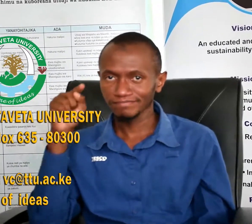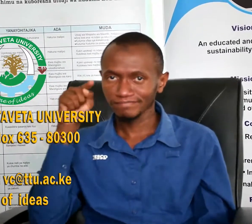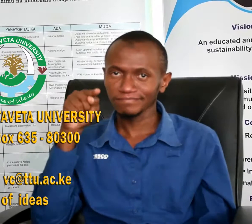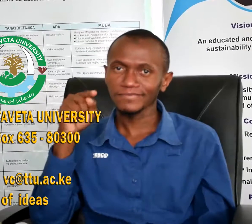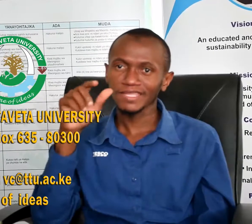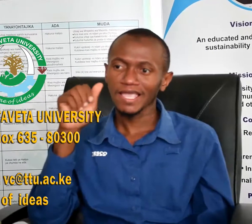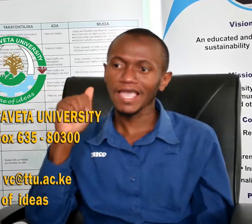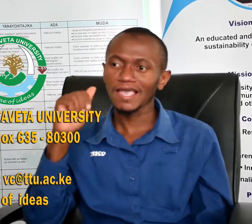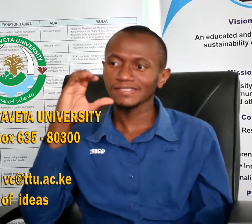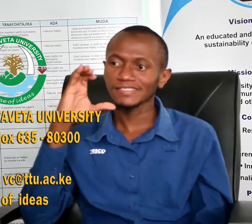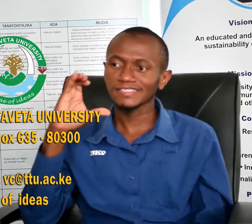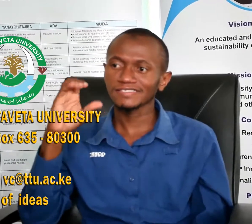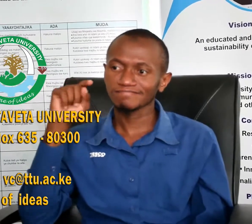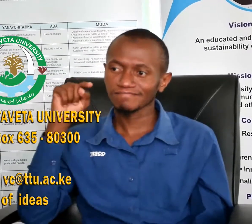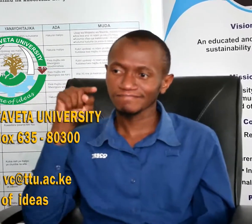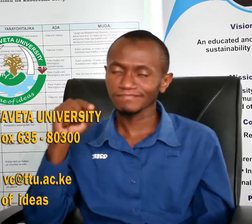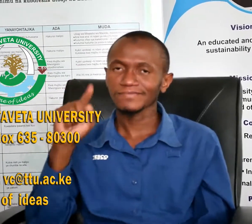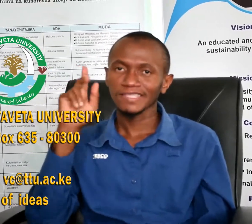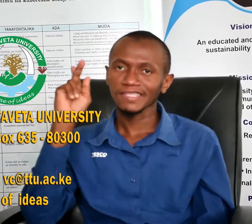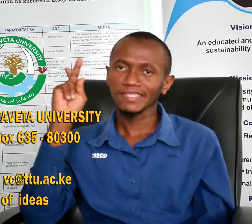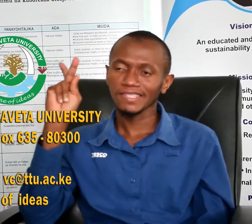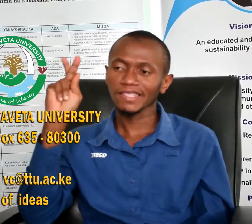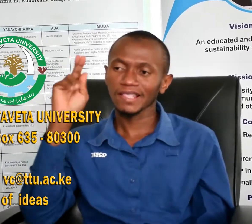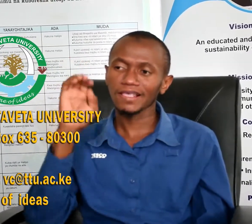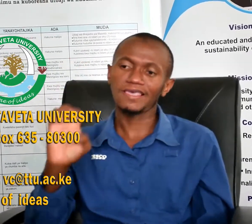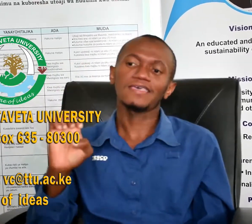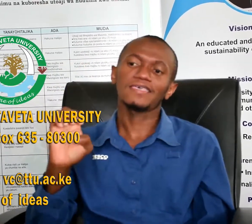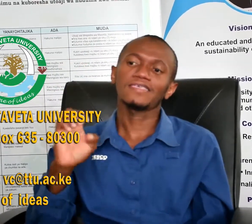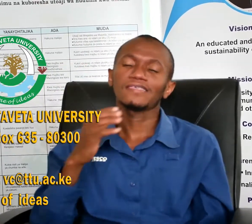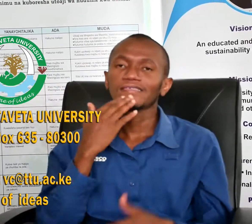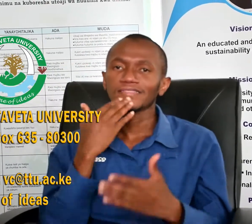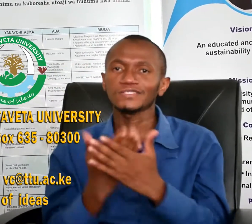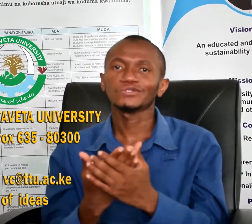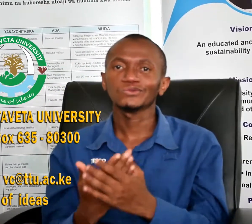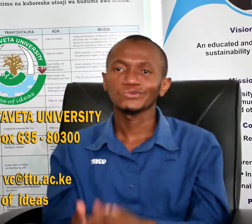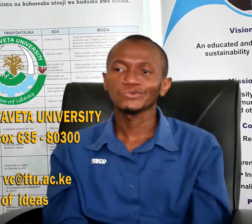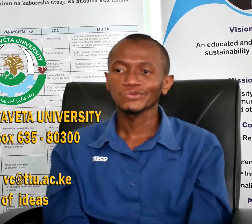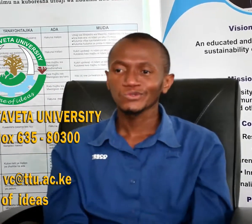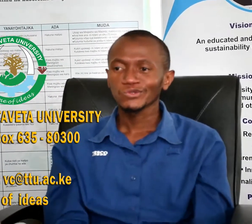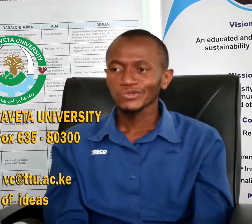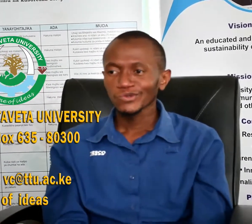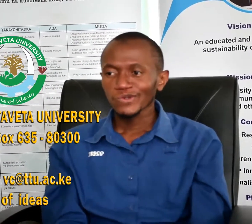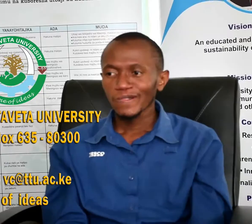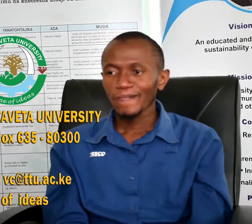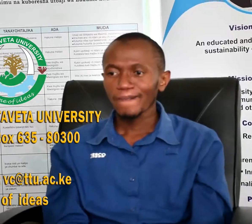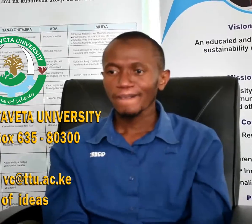www.ttu.ac.ke. Huduma bora si bahati yako, huduma bora ni haki yako.